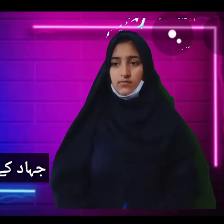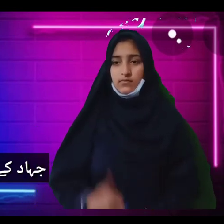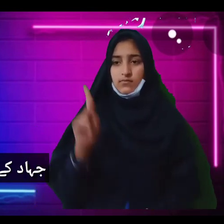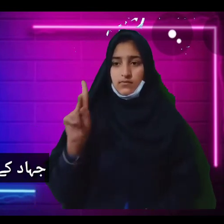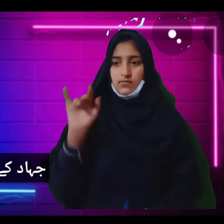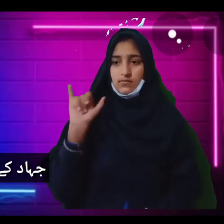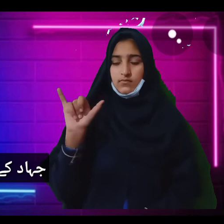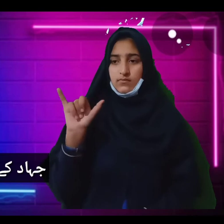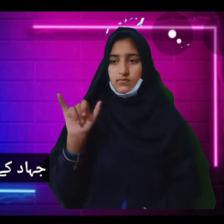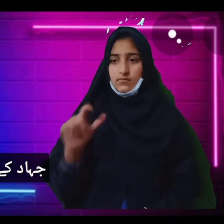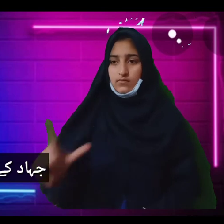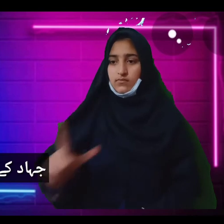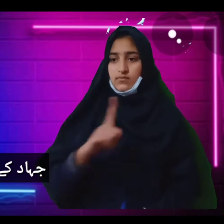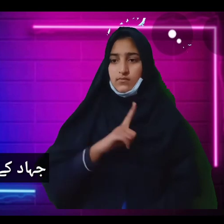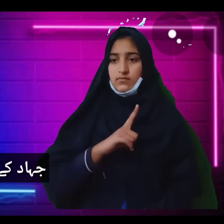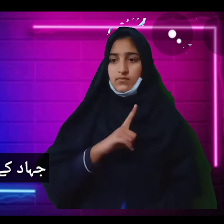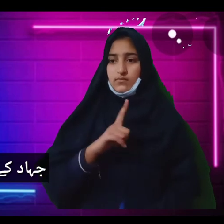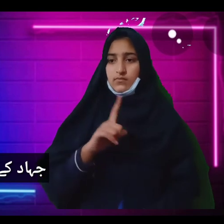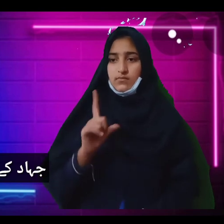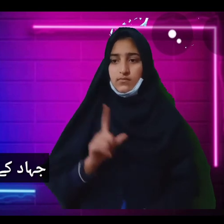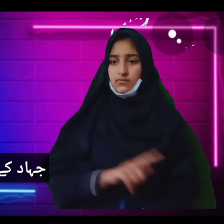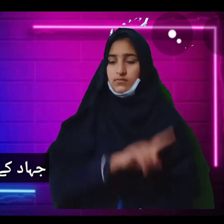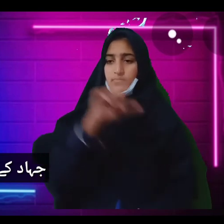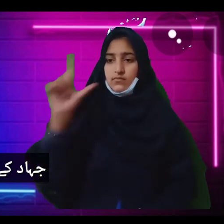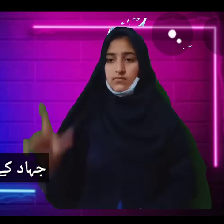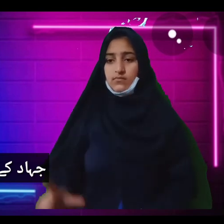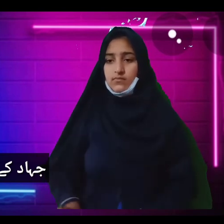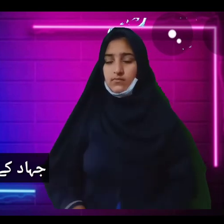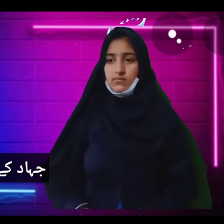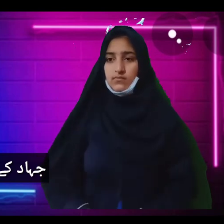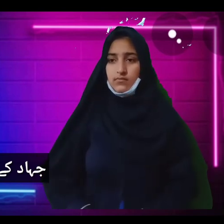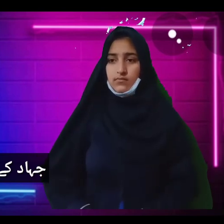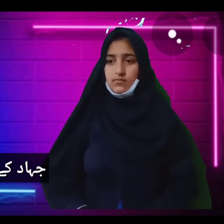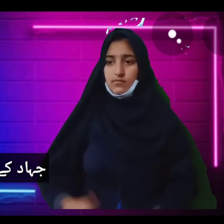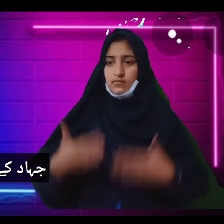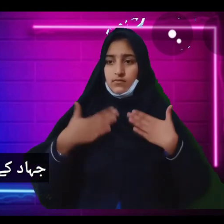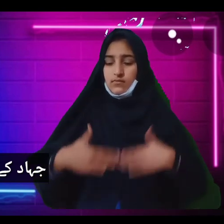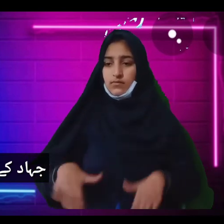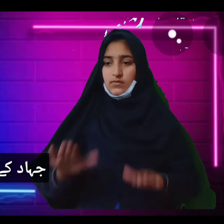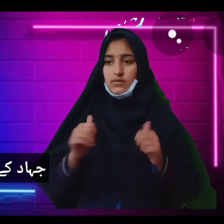के लिए हमेशा तैयार रहो।